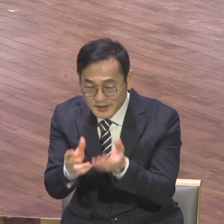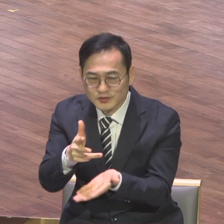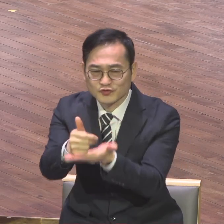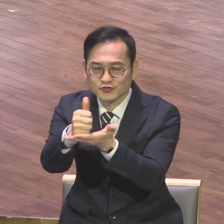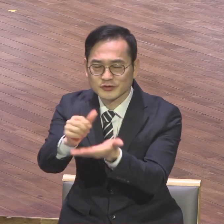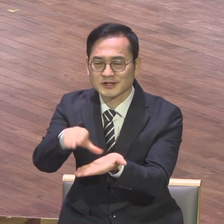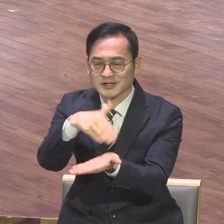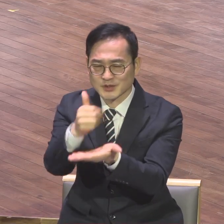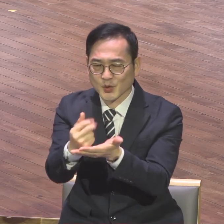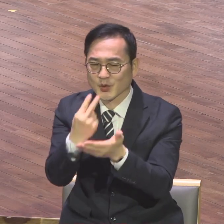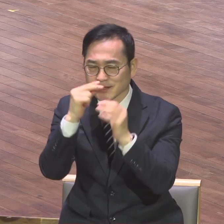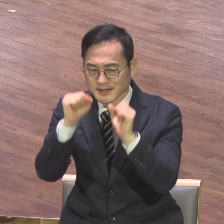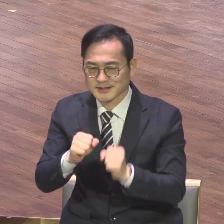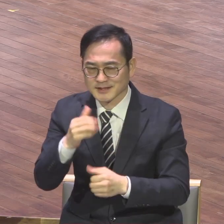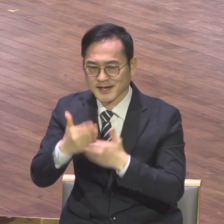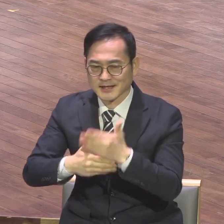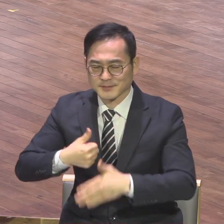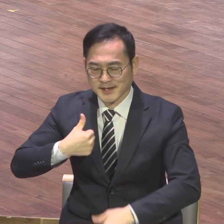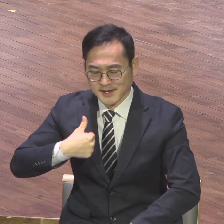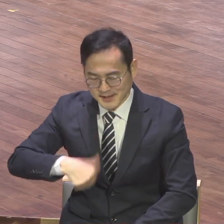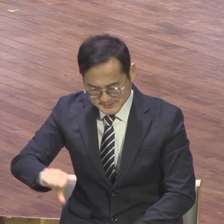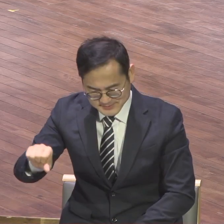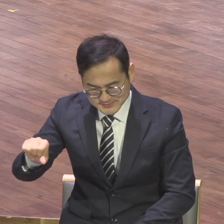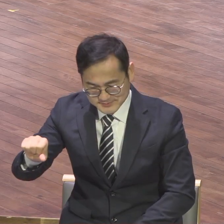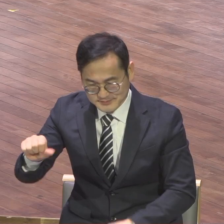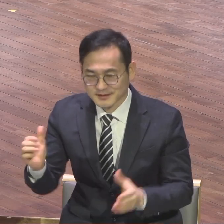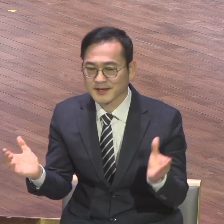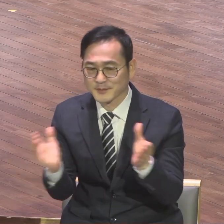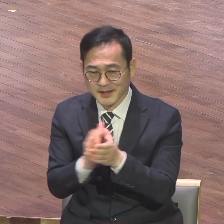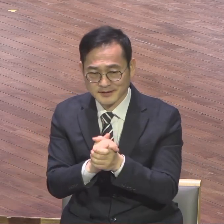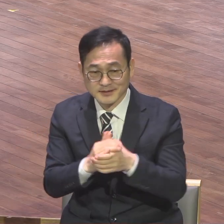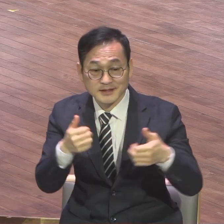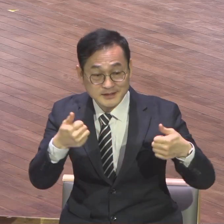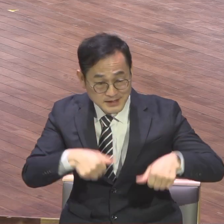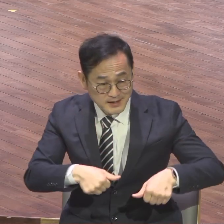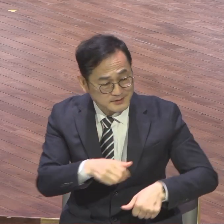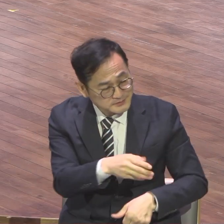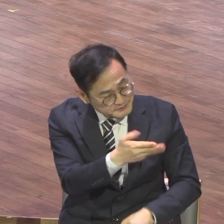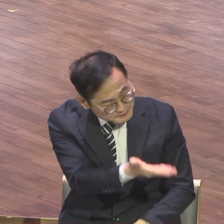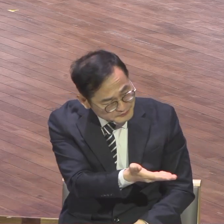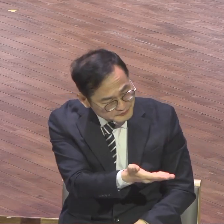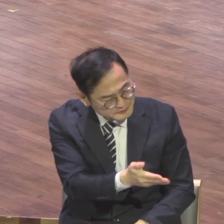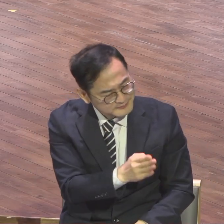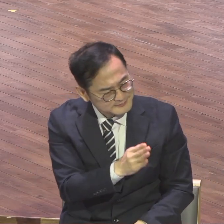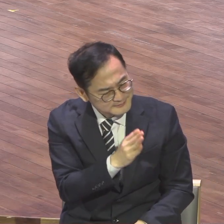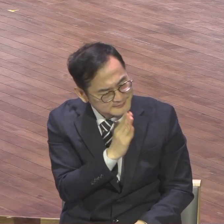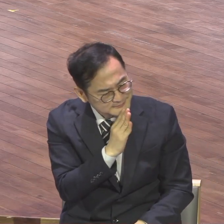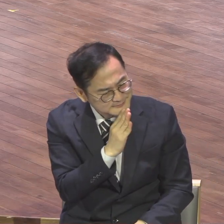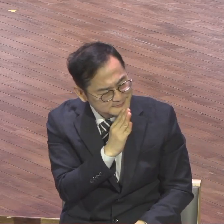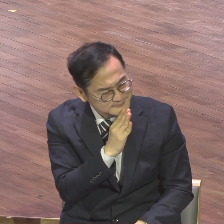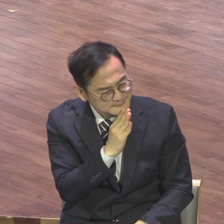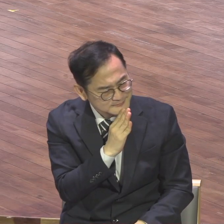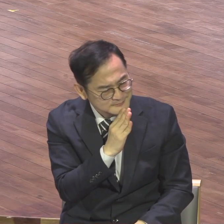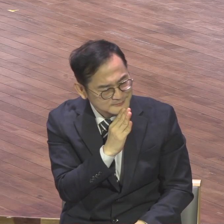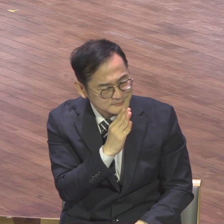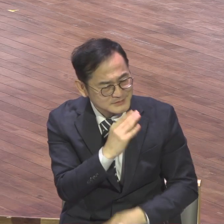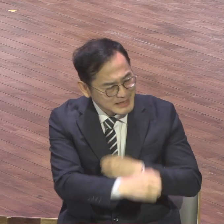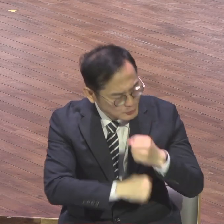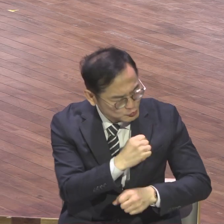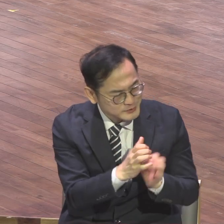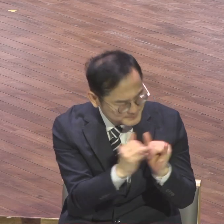살아계신 하나님의 아들이십니다. 아멘. 서로 인사합시다. 성도님은 참 자유인입니다.